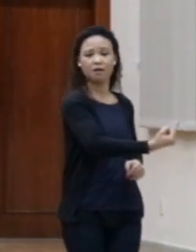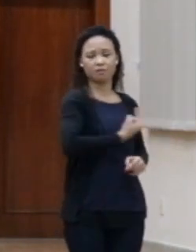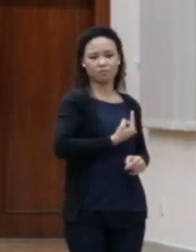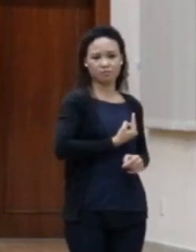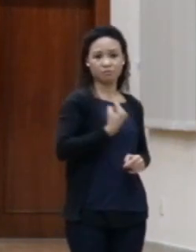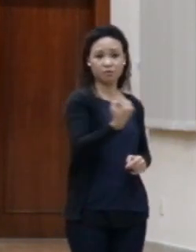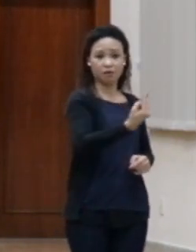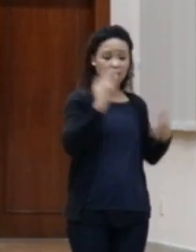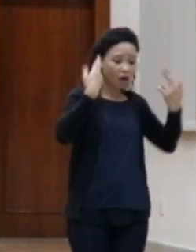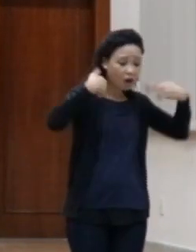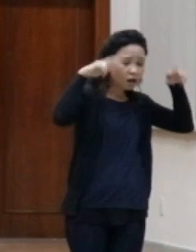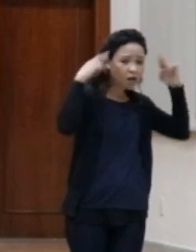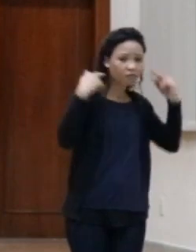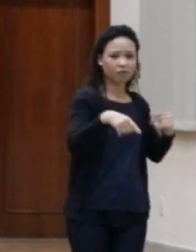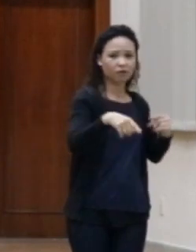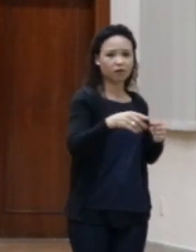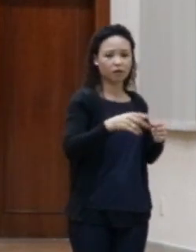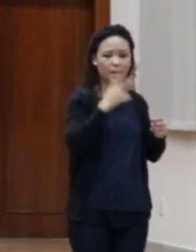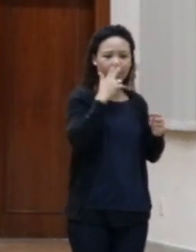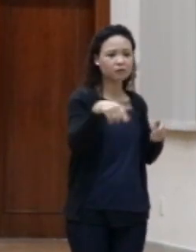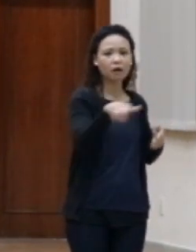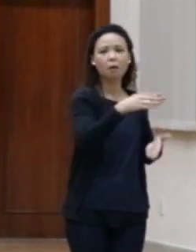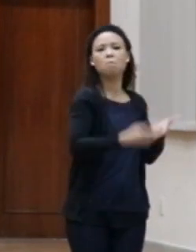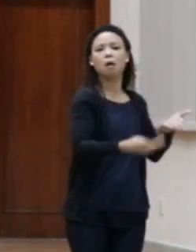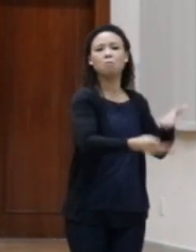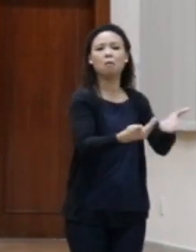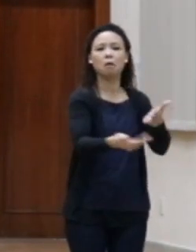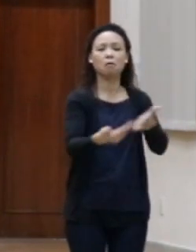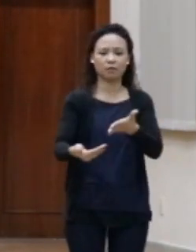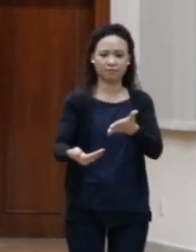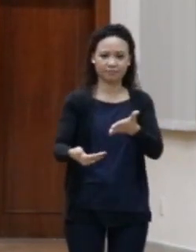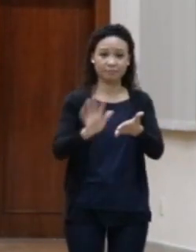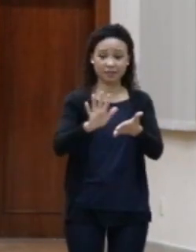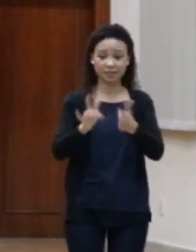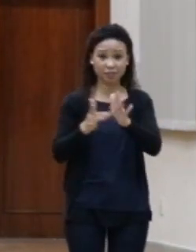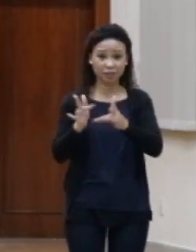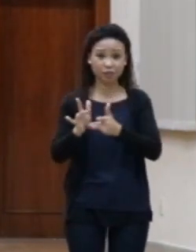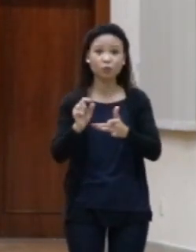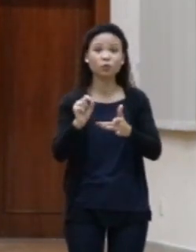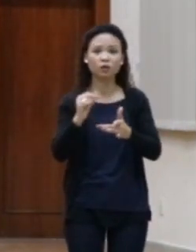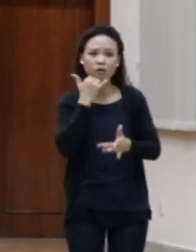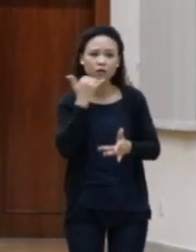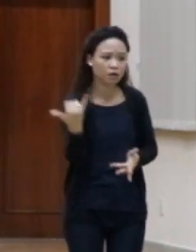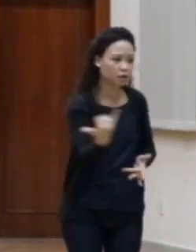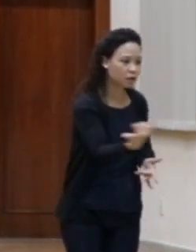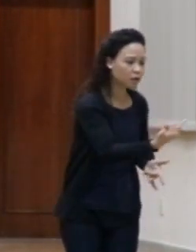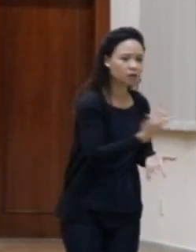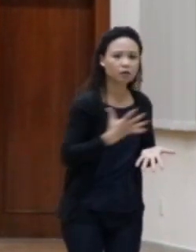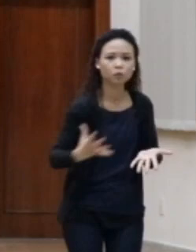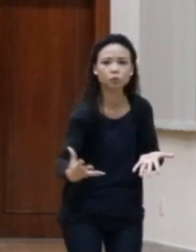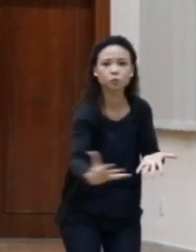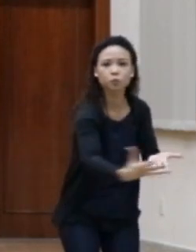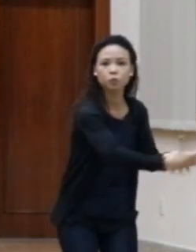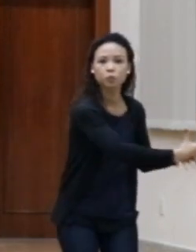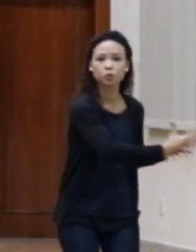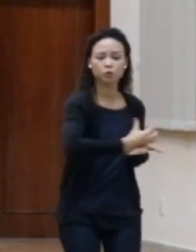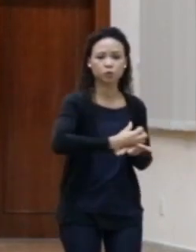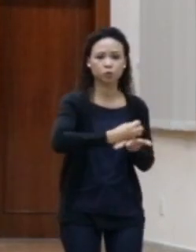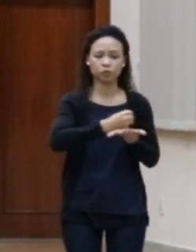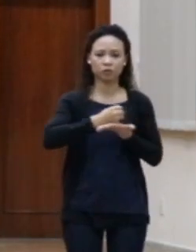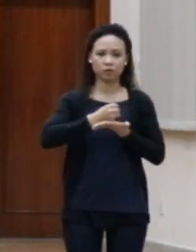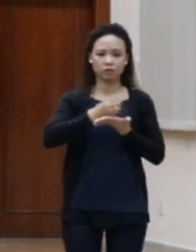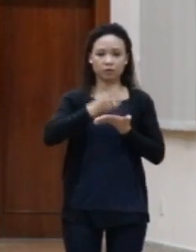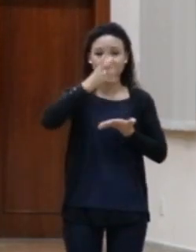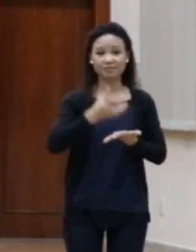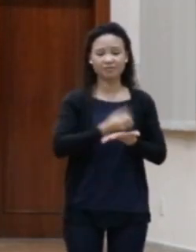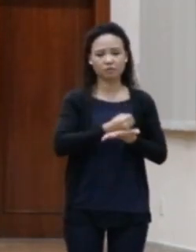caminho. O Senhor fez cair sobre ele a iniquidade de todos nós. Foi para isso que o Senhor Jesus